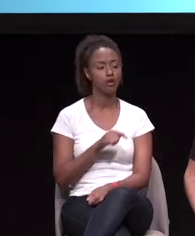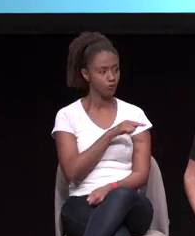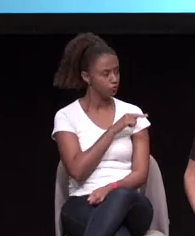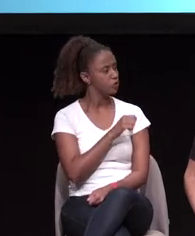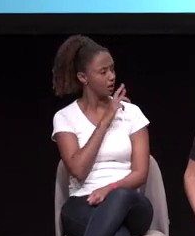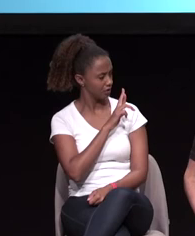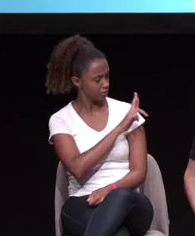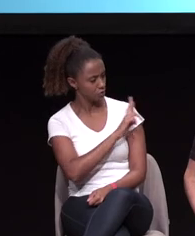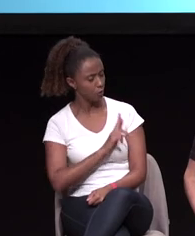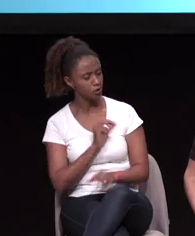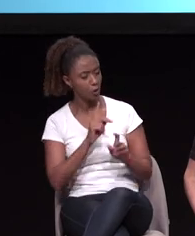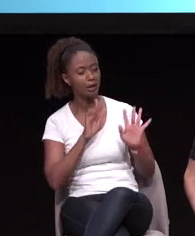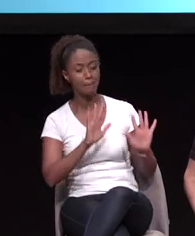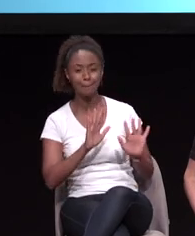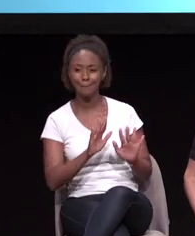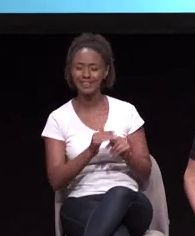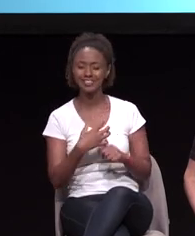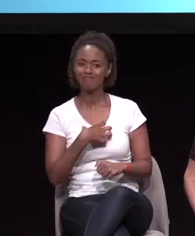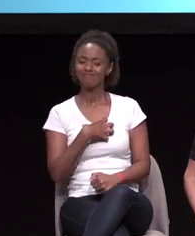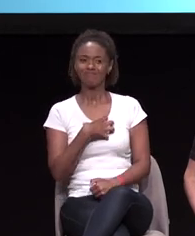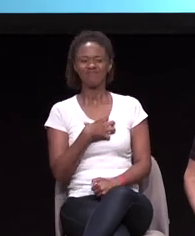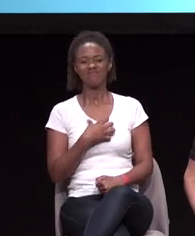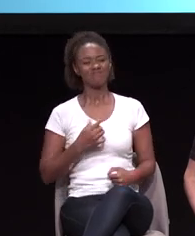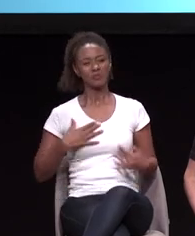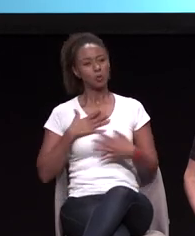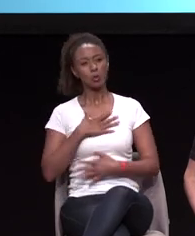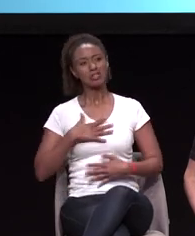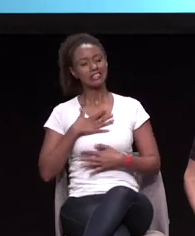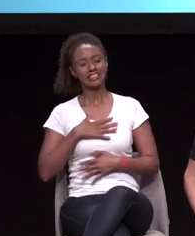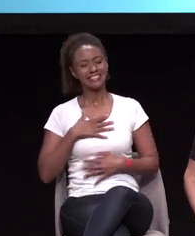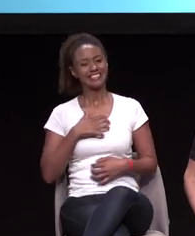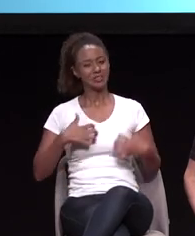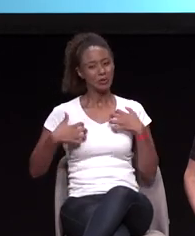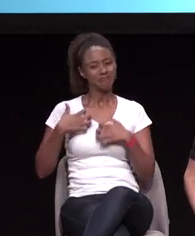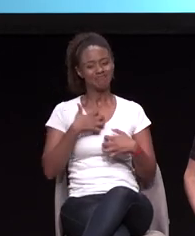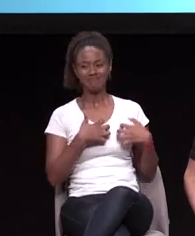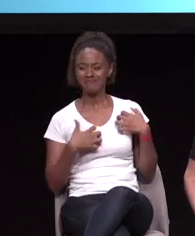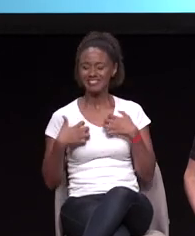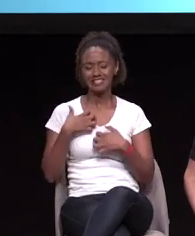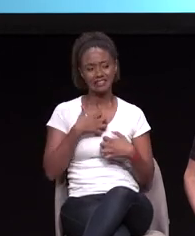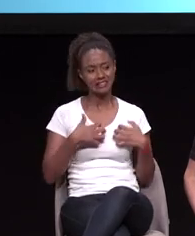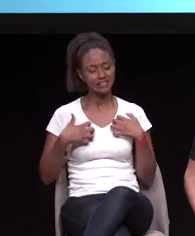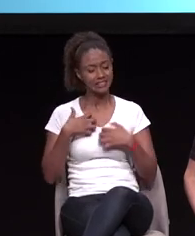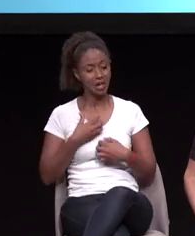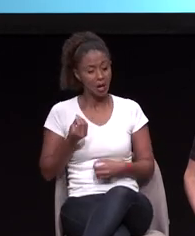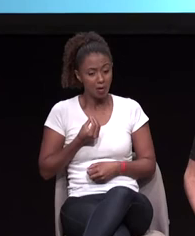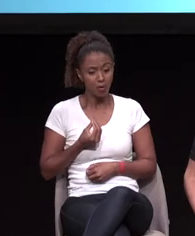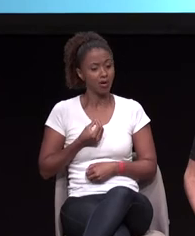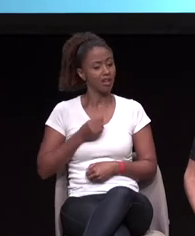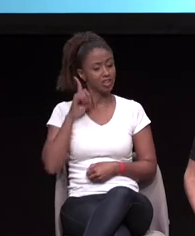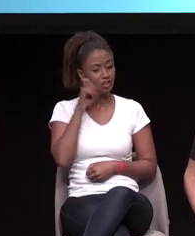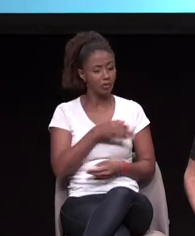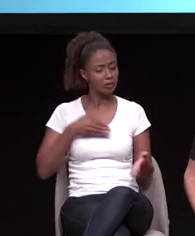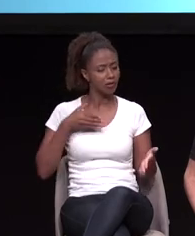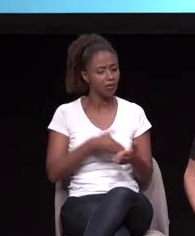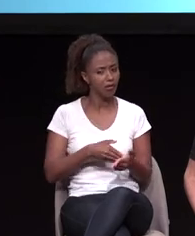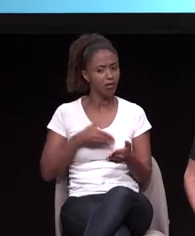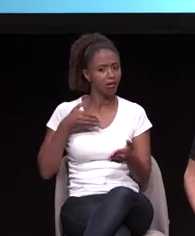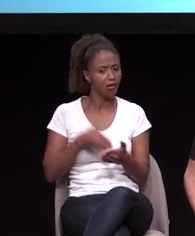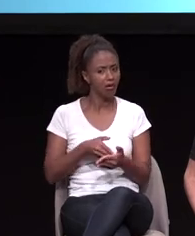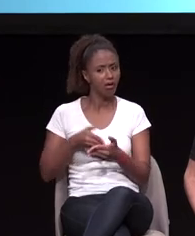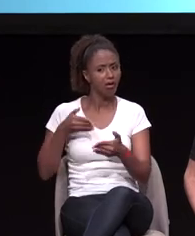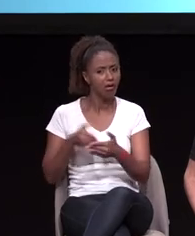confesso que me senti me sinto ainda incomodado porque a gente tem dificuldade de